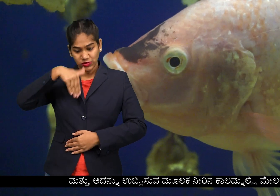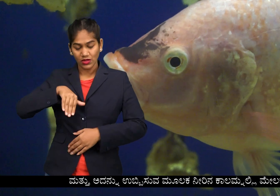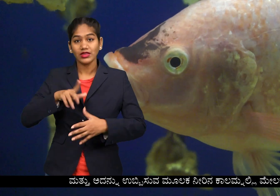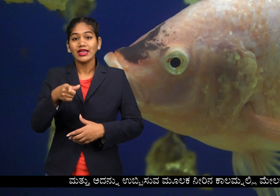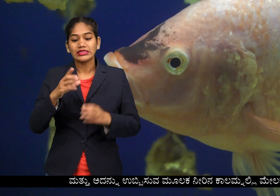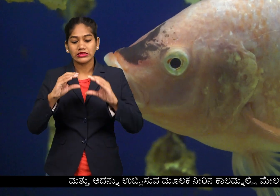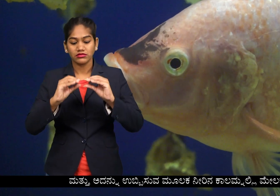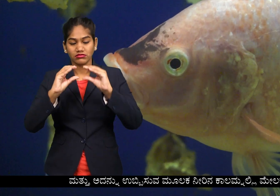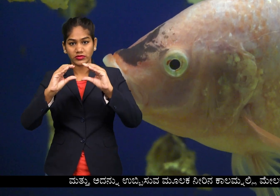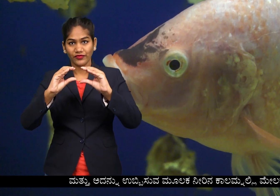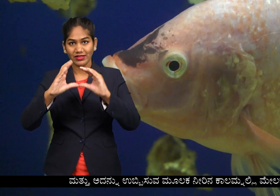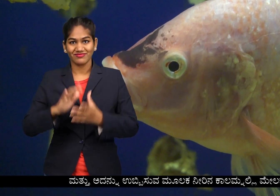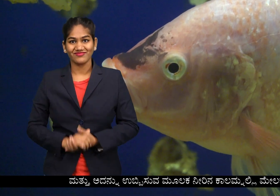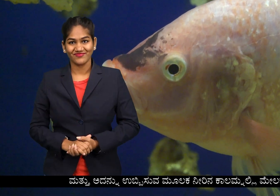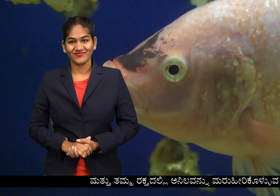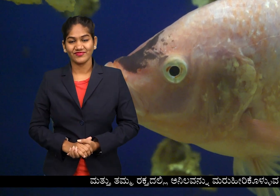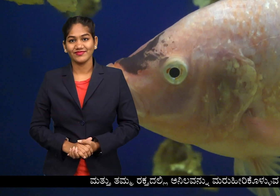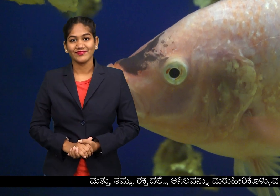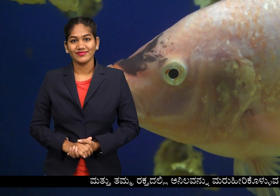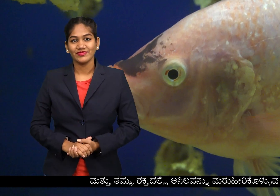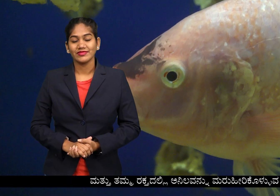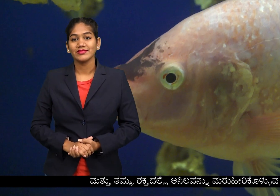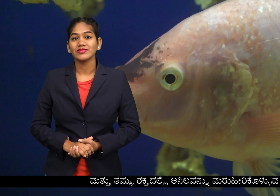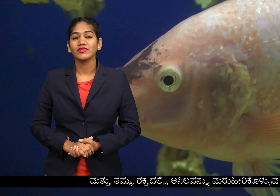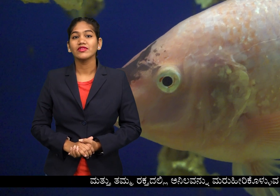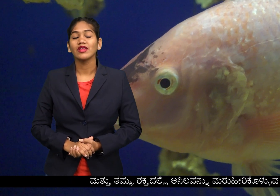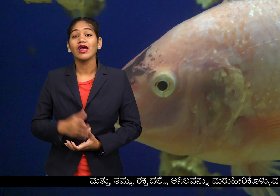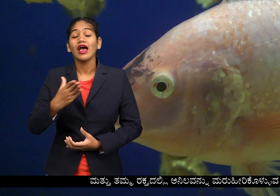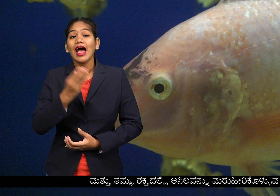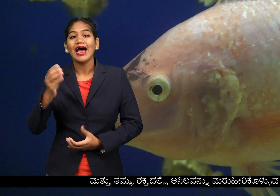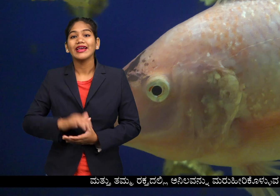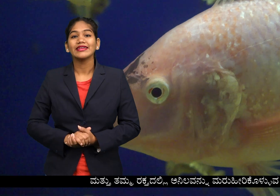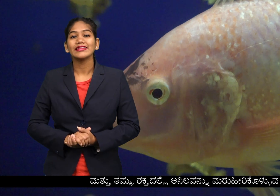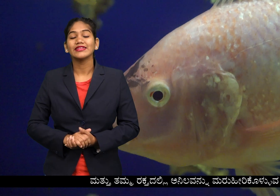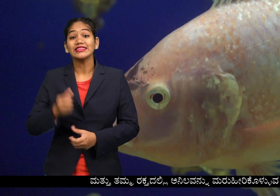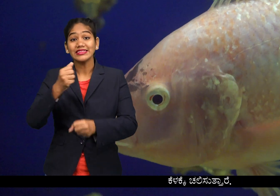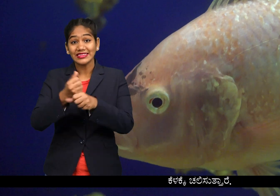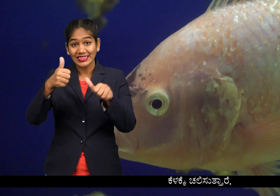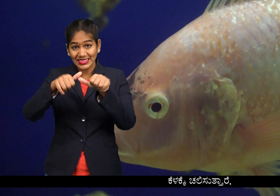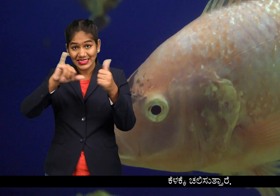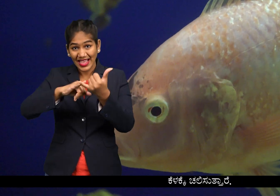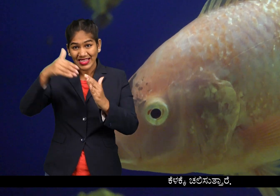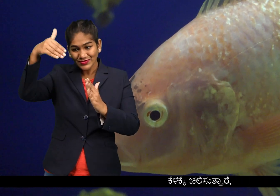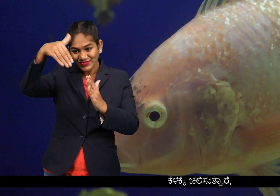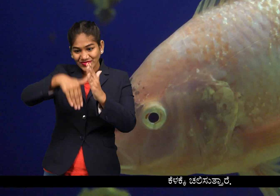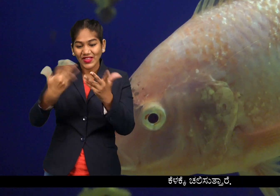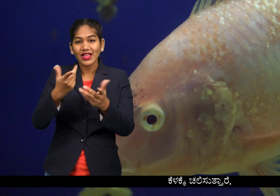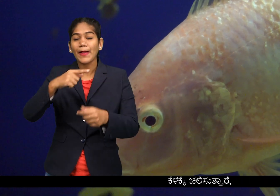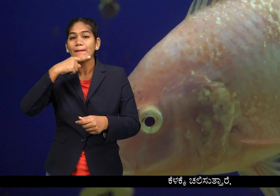ನೀರಿನ ಕಾಲಂನಲ್ಲಿ ಮೇಲಕ್ಕೆ ಚಲಿಸುತ್ತಾರೆ ಮತ್ತು ತಮ್ಮ ರಕ್ತದಲ್ಲಿ ಅನಿಲವನ್ನ ಮರುಹೀರಿಕೊಳ್ಳುವ ಮೂಲಕ ಕೆಳಕ್ಕೆ